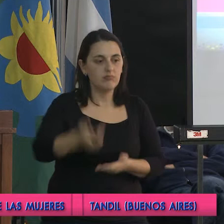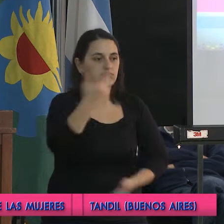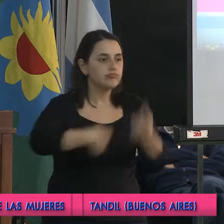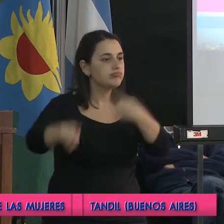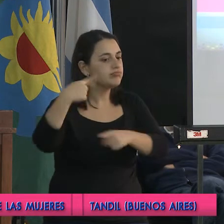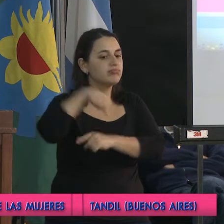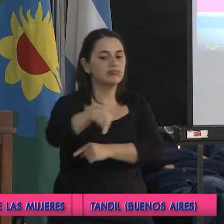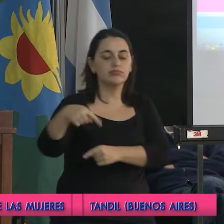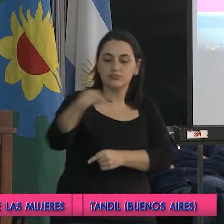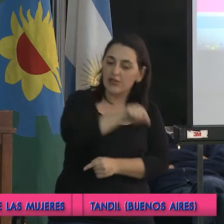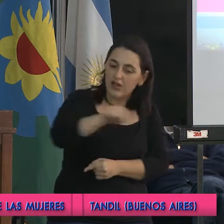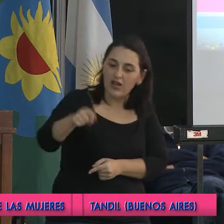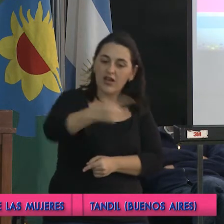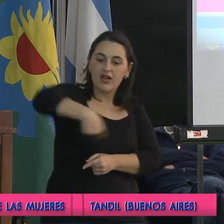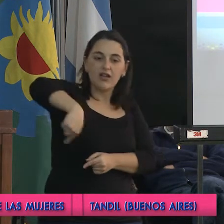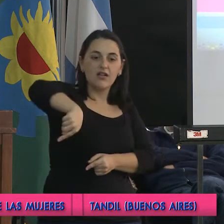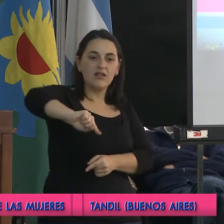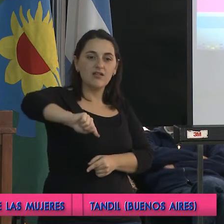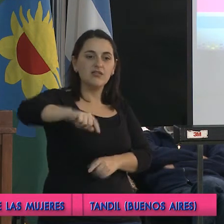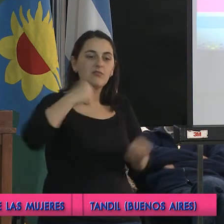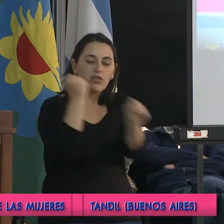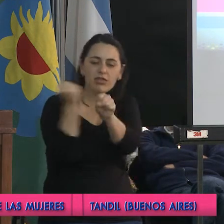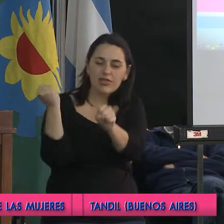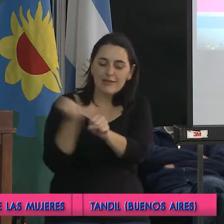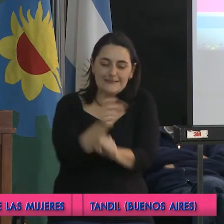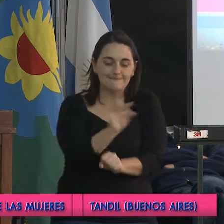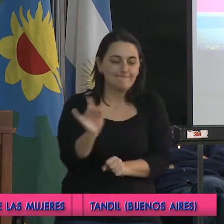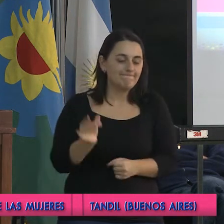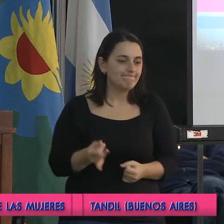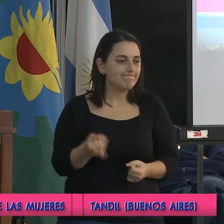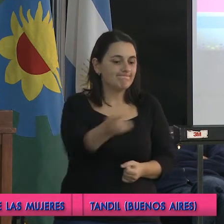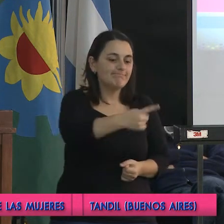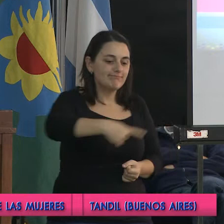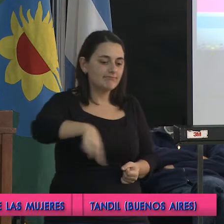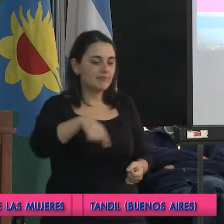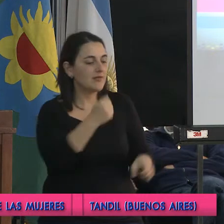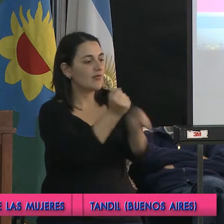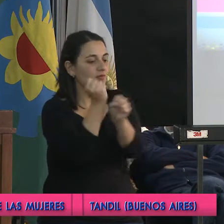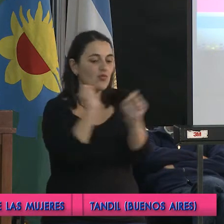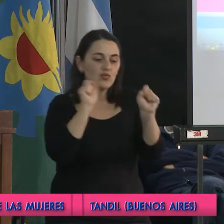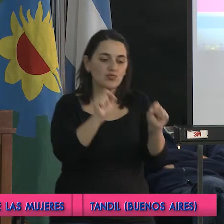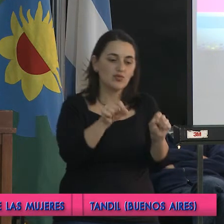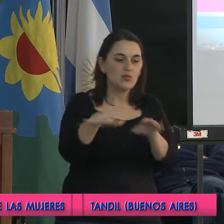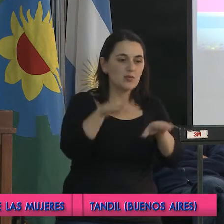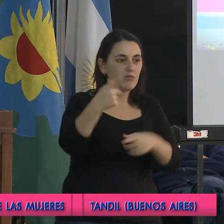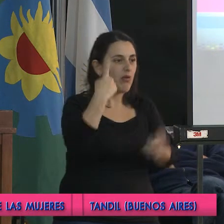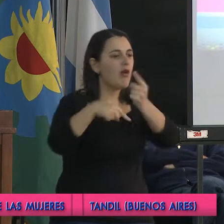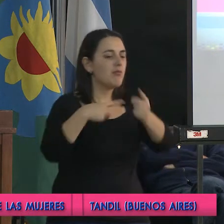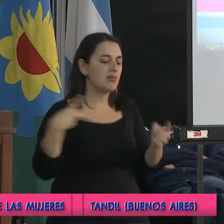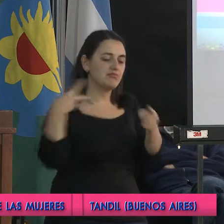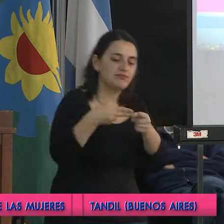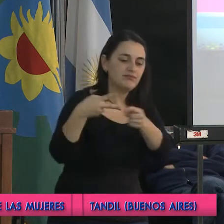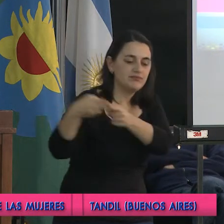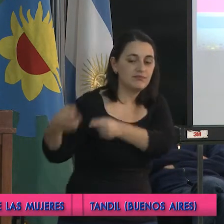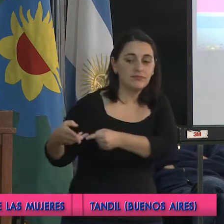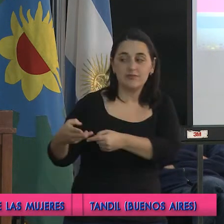trámites complica al trabajo efectivo y bonito y bello que generan estas radios. Yo